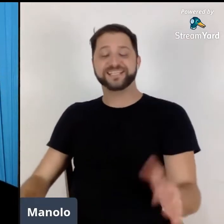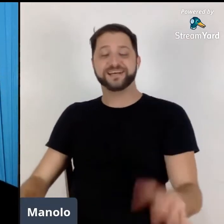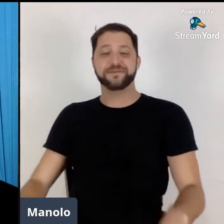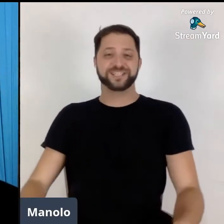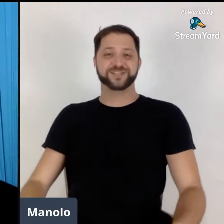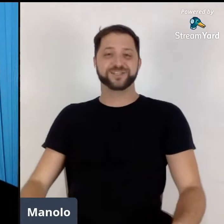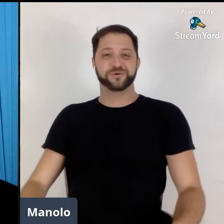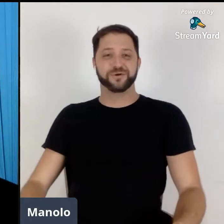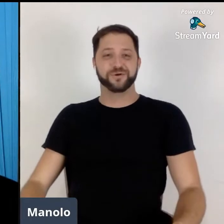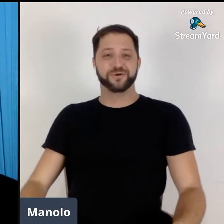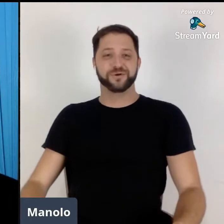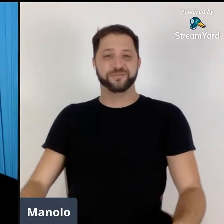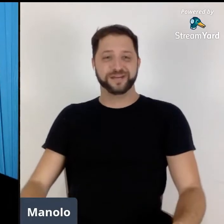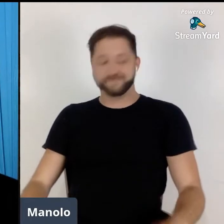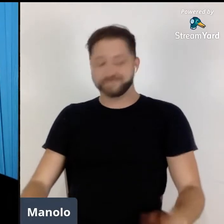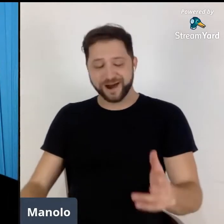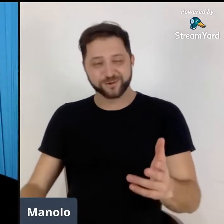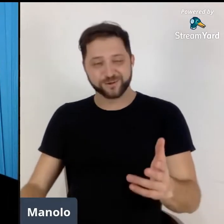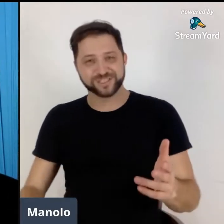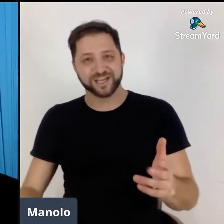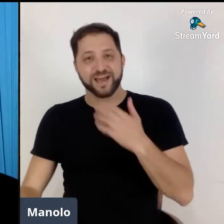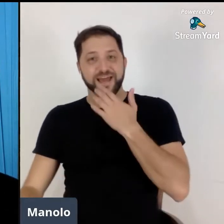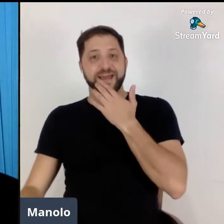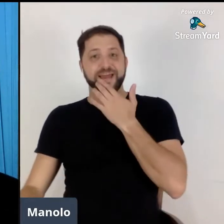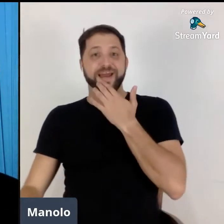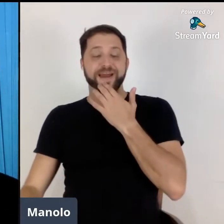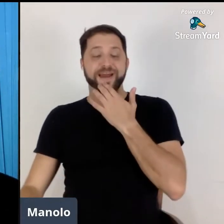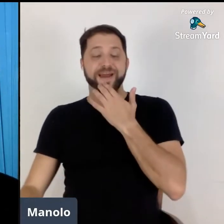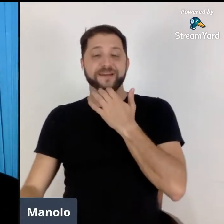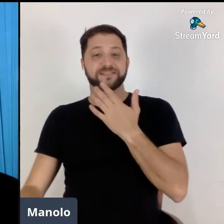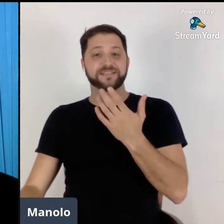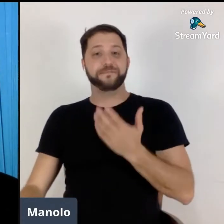É isso, é exatamente isso, Então. Marcos.